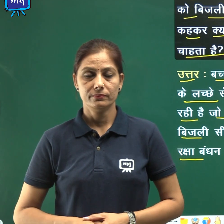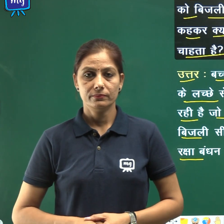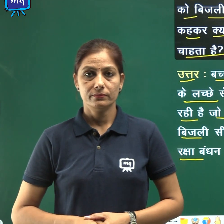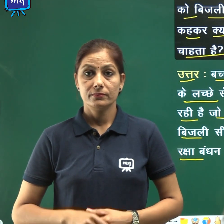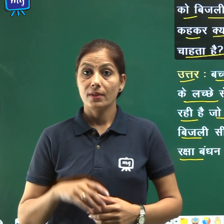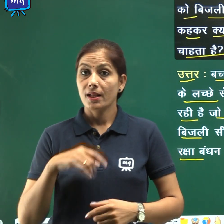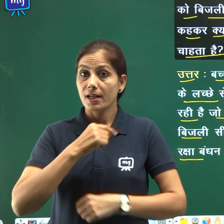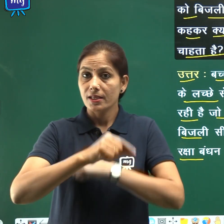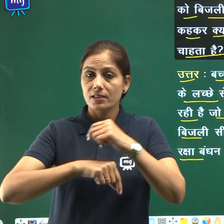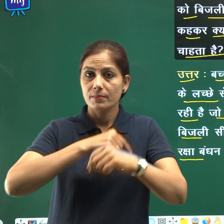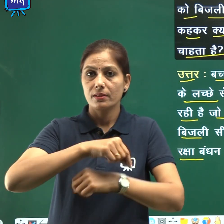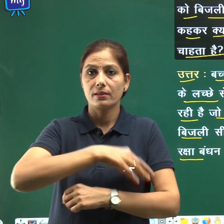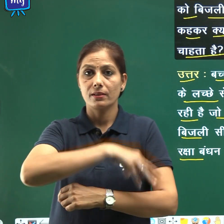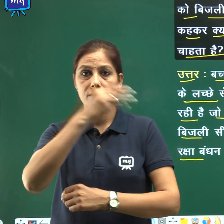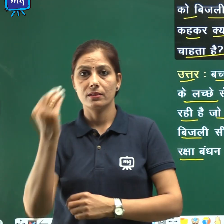रक्षाबंधन के दिन